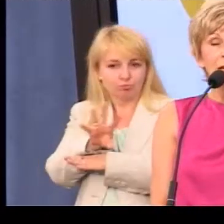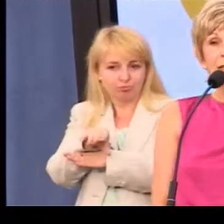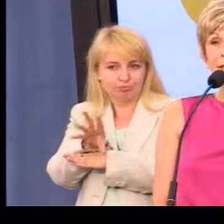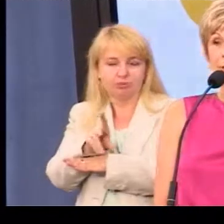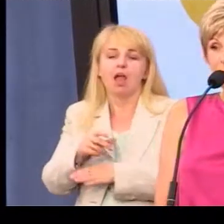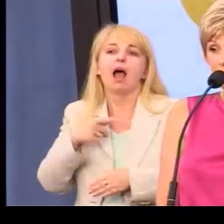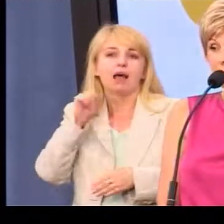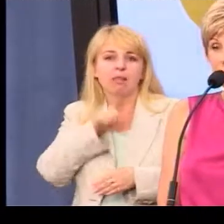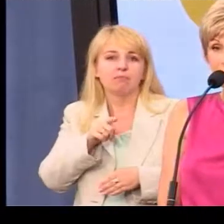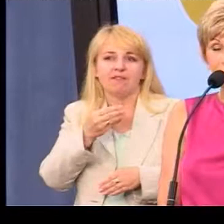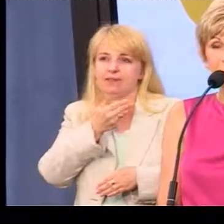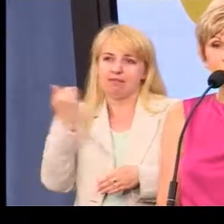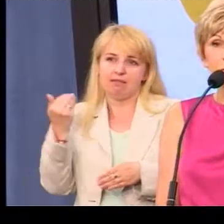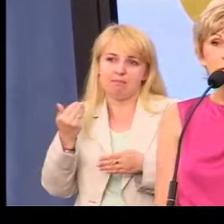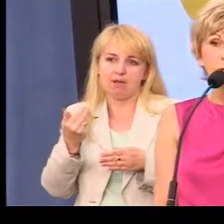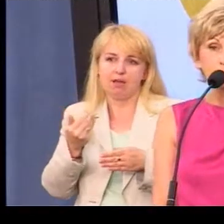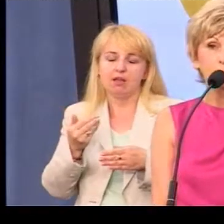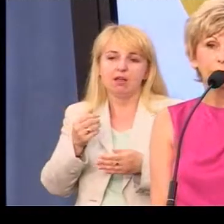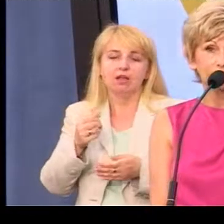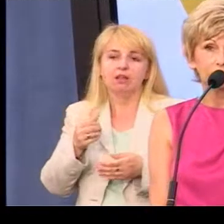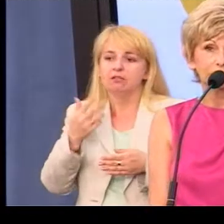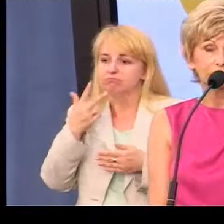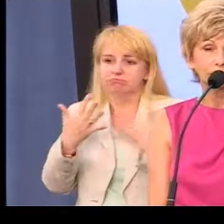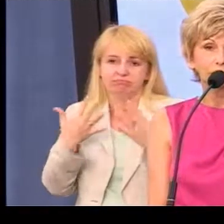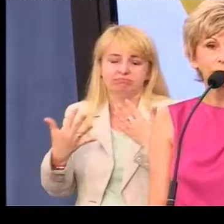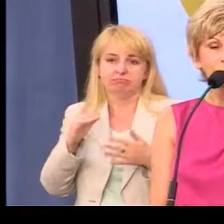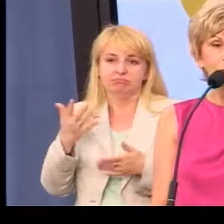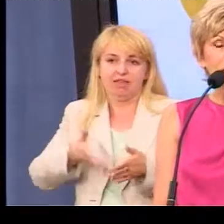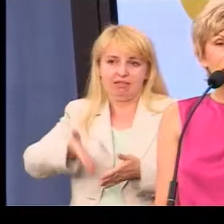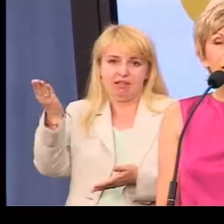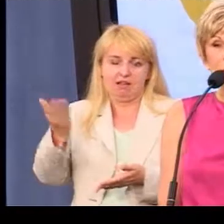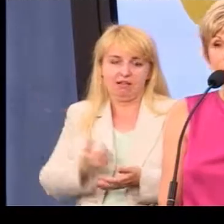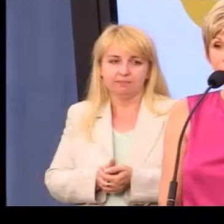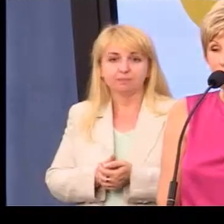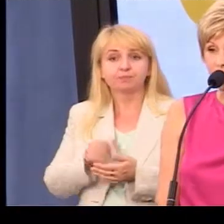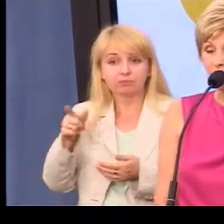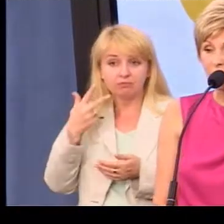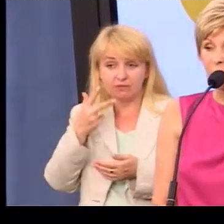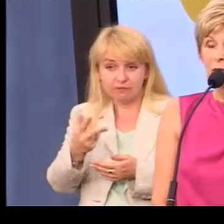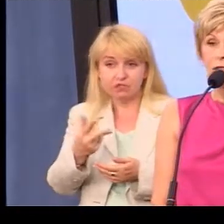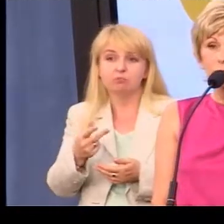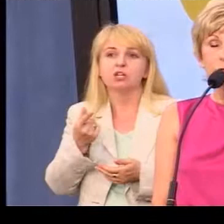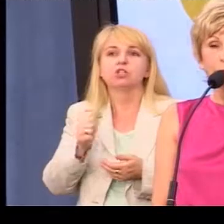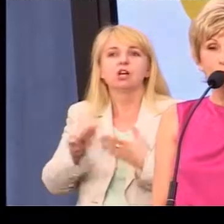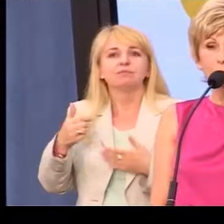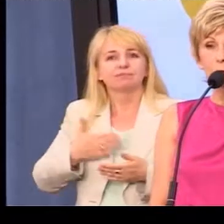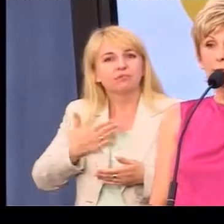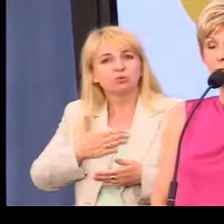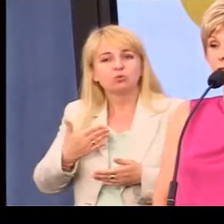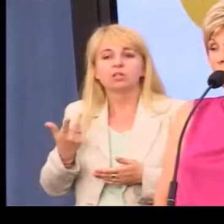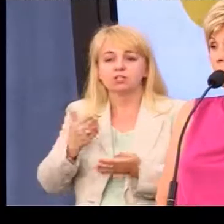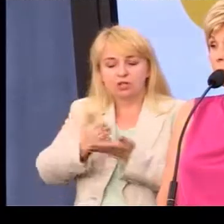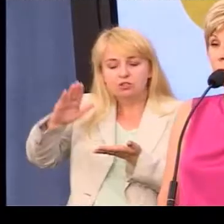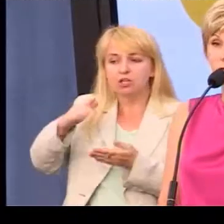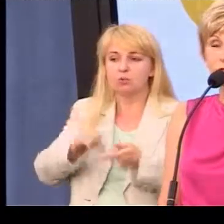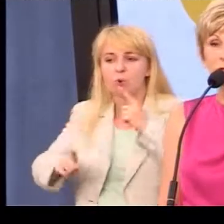Kidawy-Błońskiej jest zbieżna z ustawą ruchu Palikota. Ja mam wrażenie, że części polityków